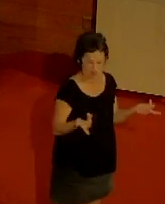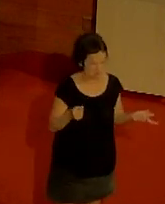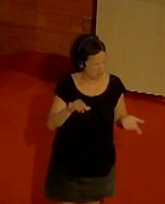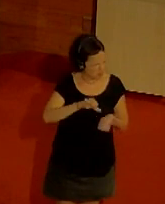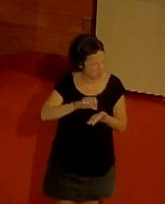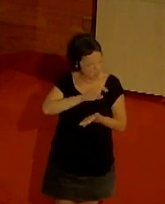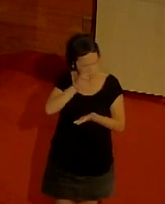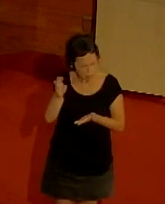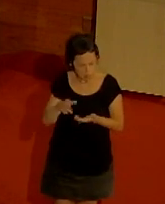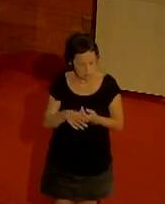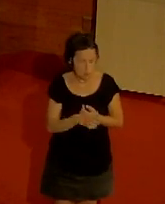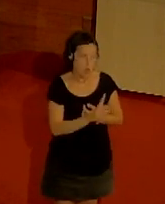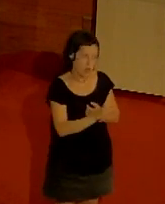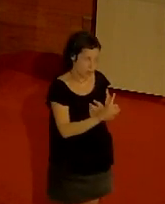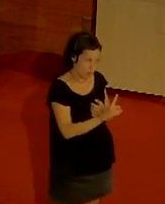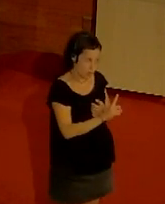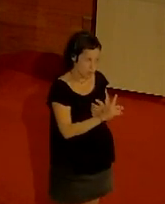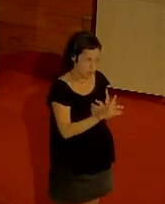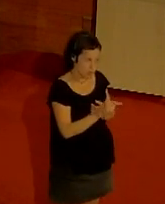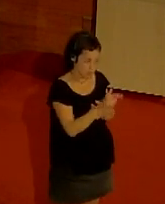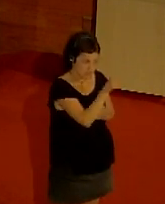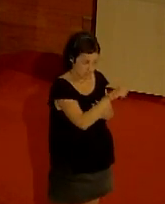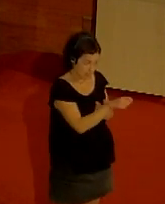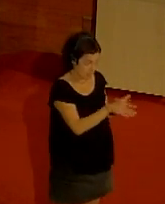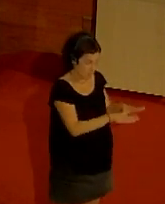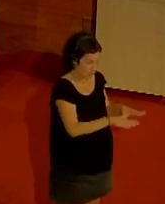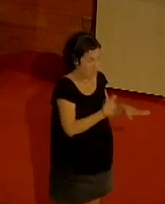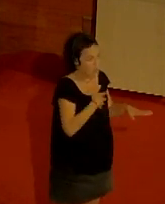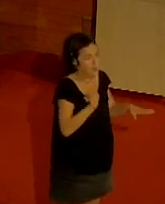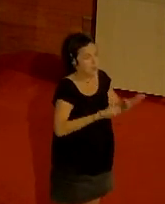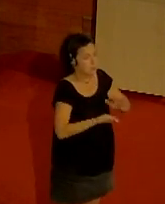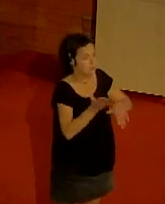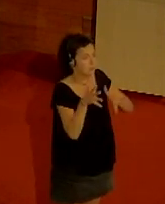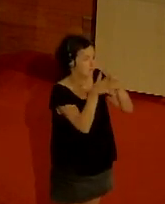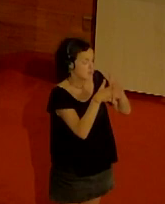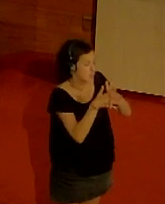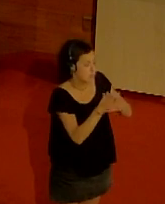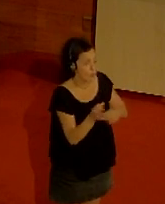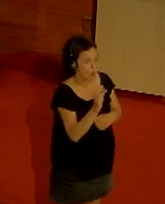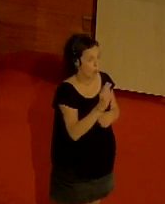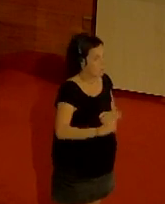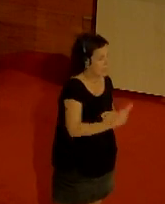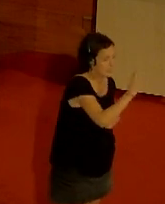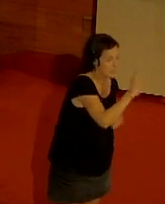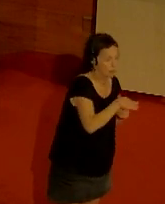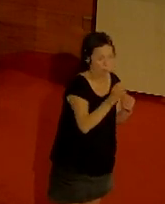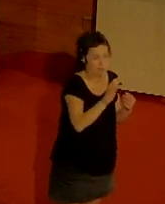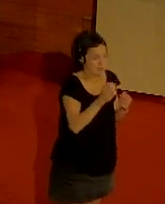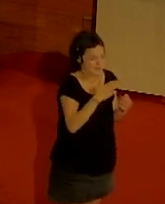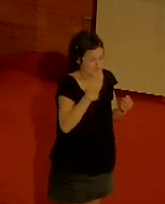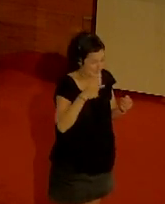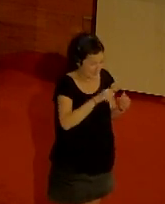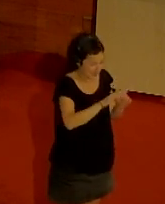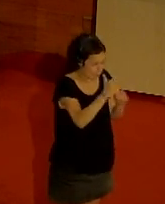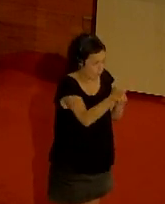dice, no, es que claro, la gente está aquí, la gente se quiere ir a Estados Unidos, se quiere ir a París, se quiere ir fuera de aquí. Entonces,